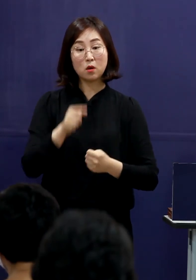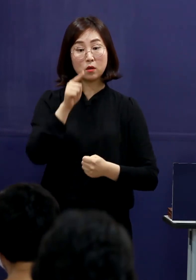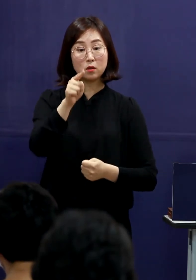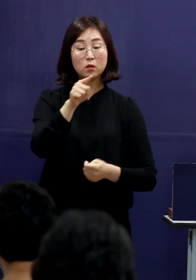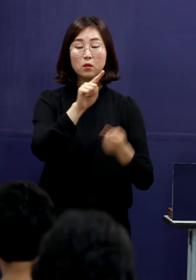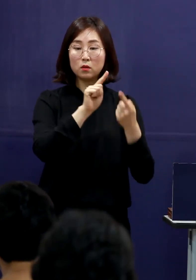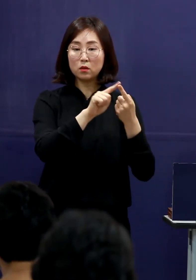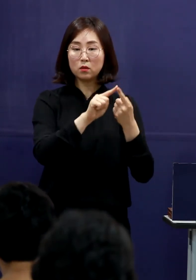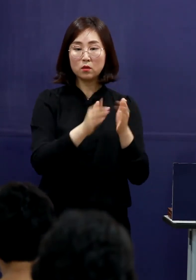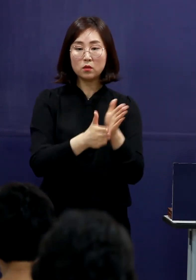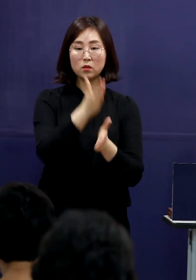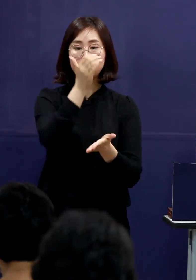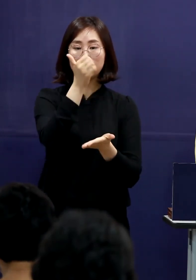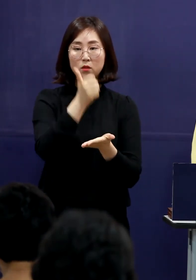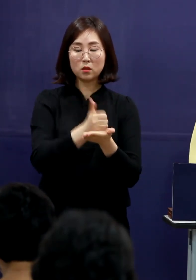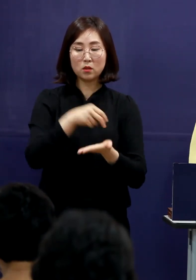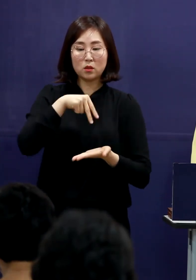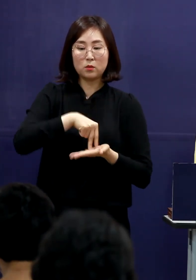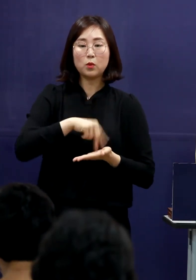가지는